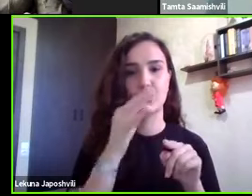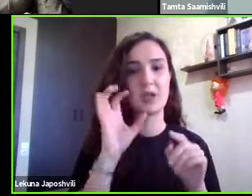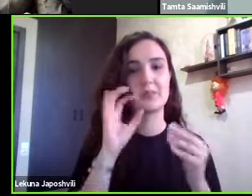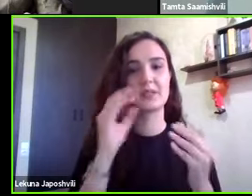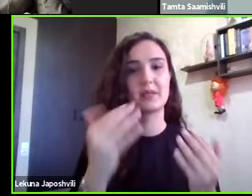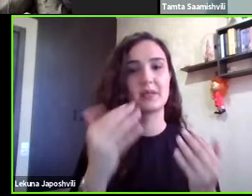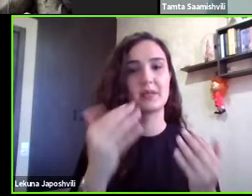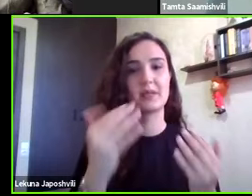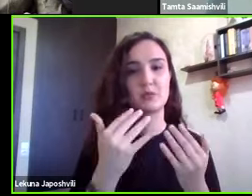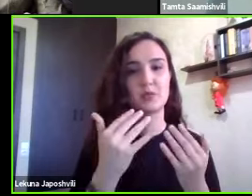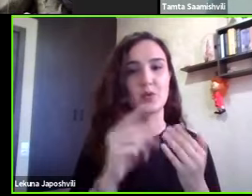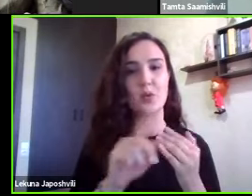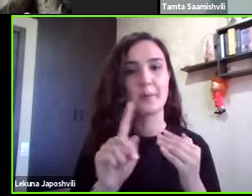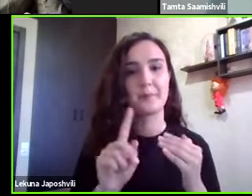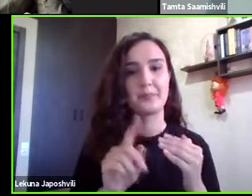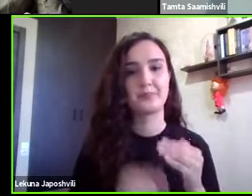რომ